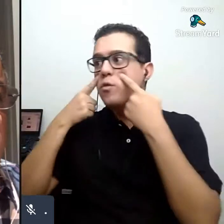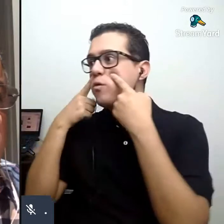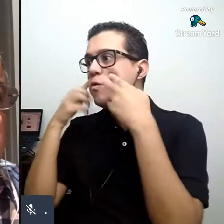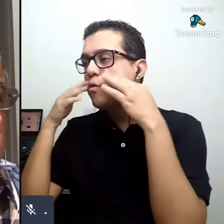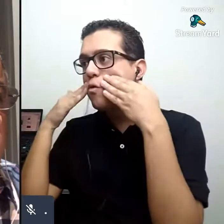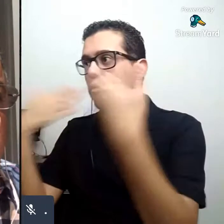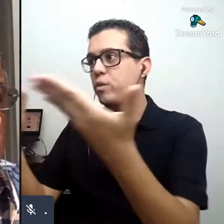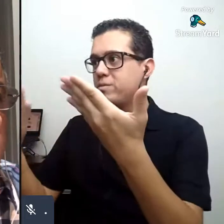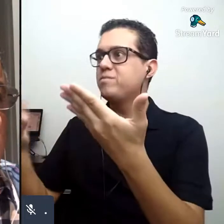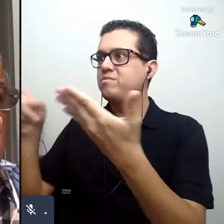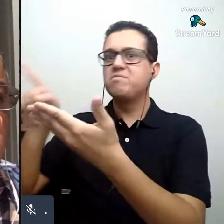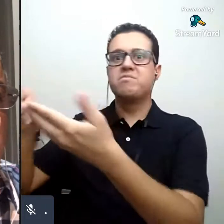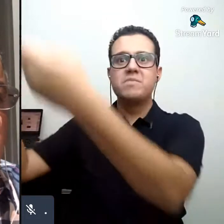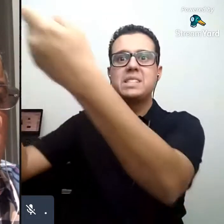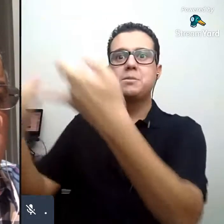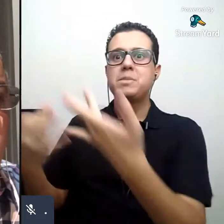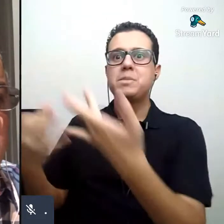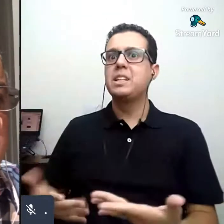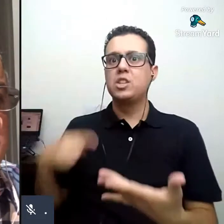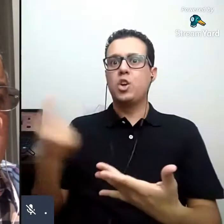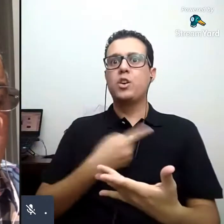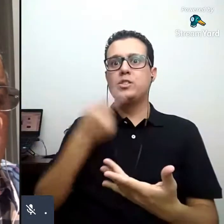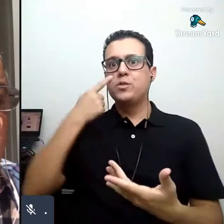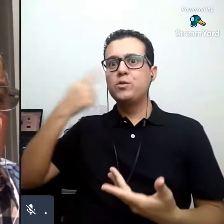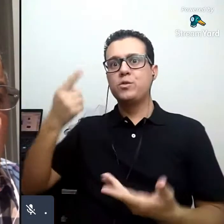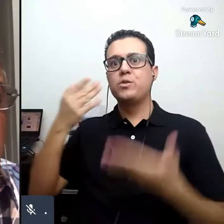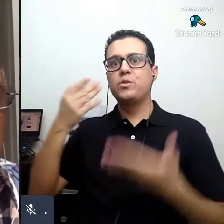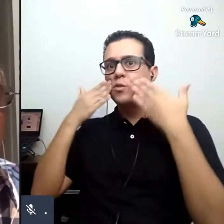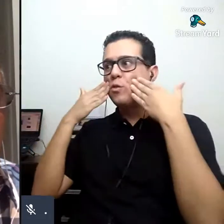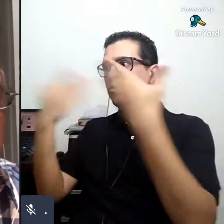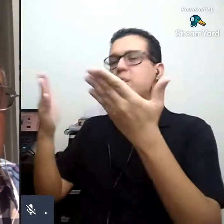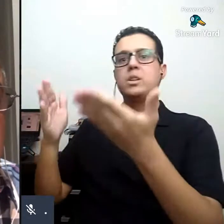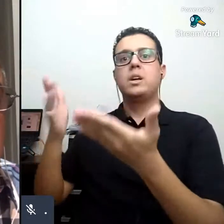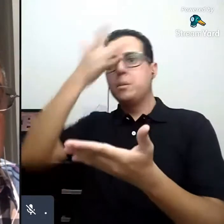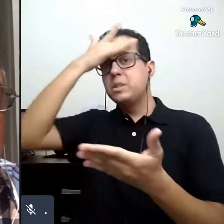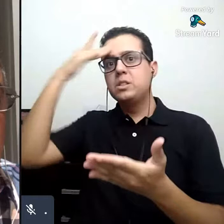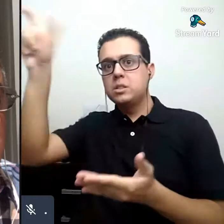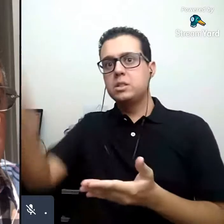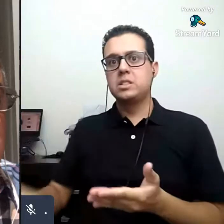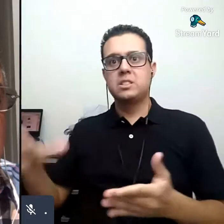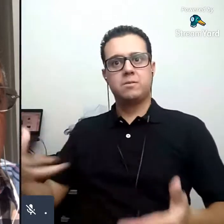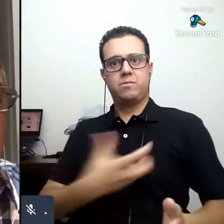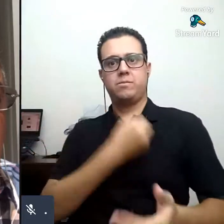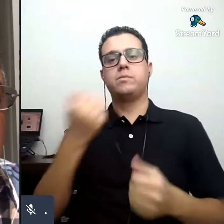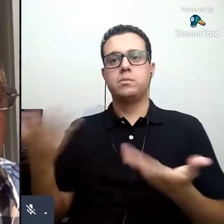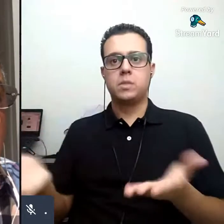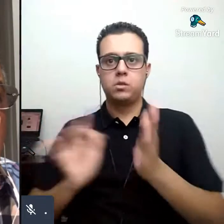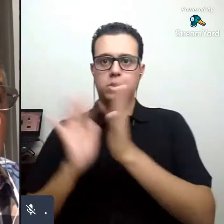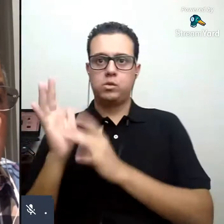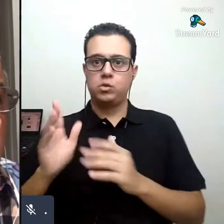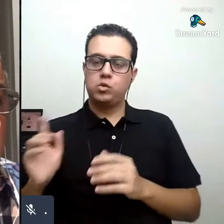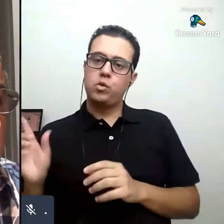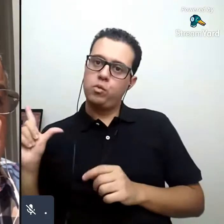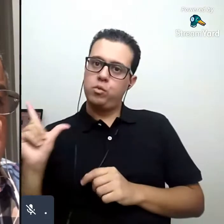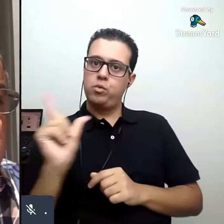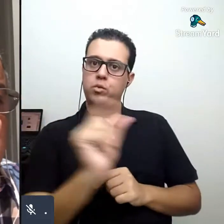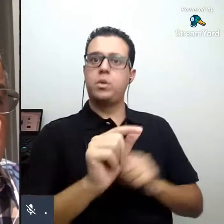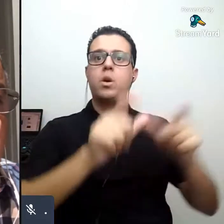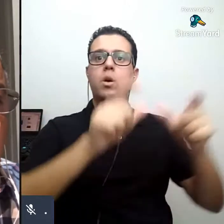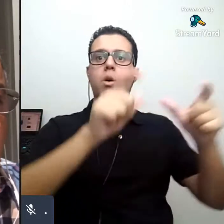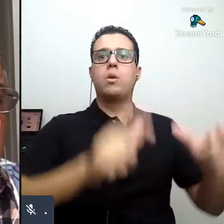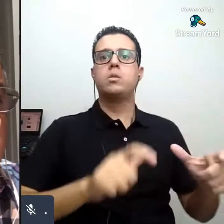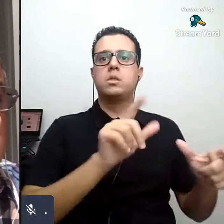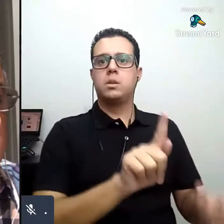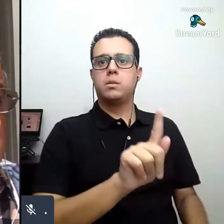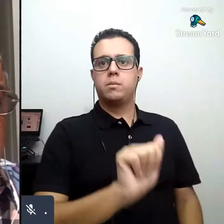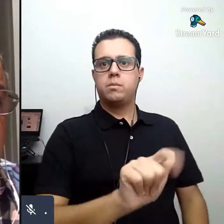Passados 2 dias, partiu dali para a Galiléia, porque o mesmo Jesus testemunhou que um profeta não